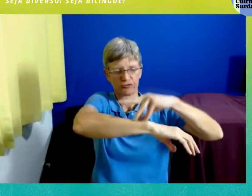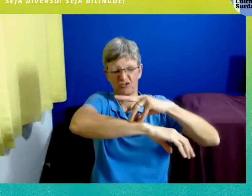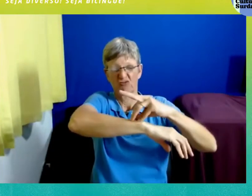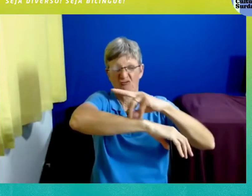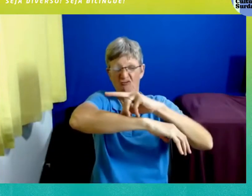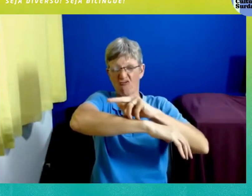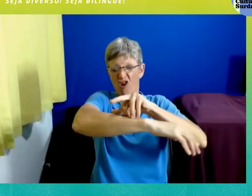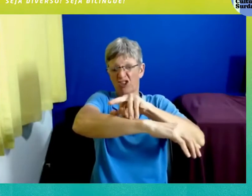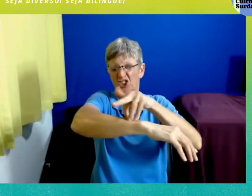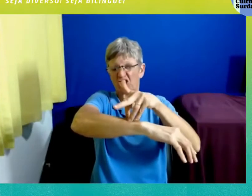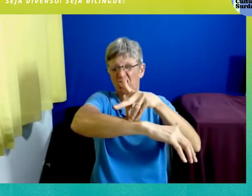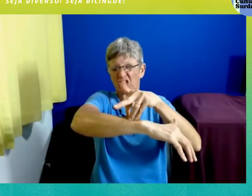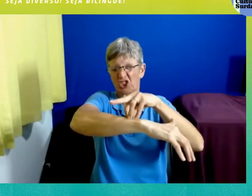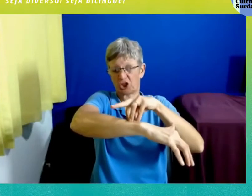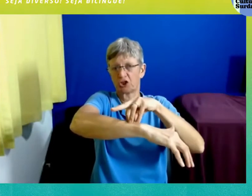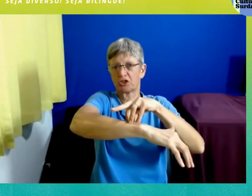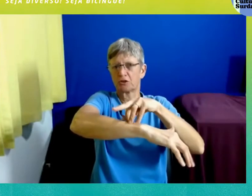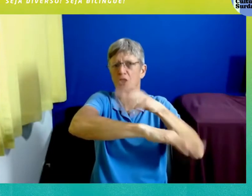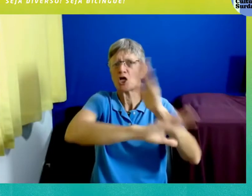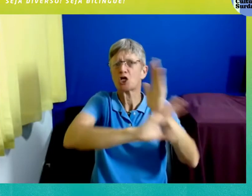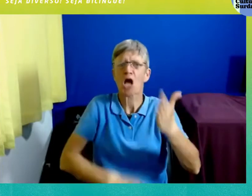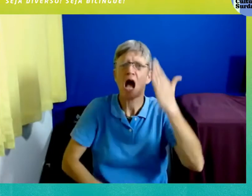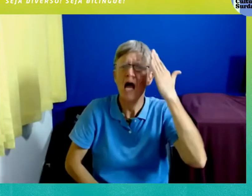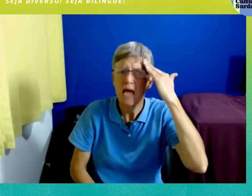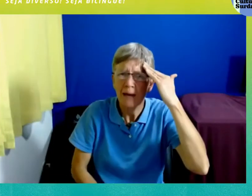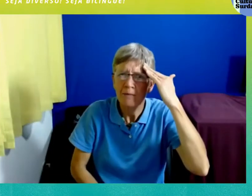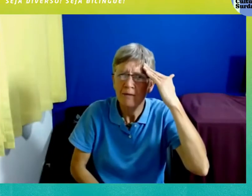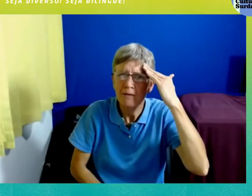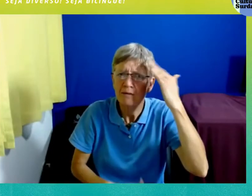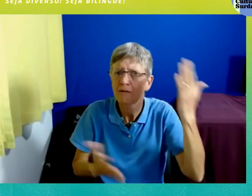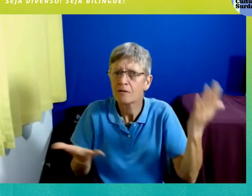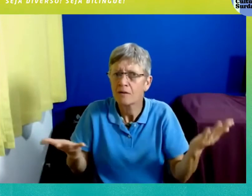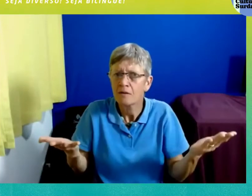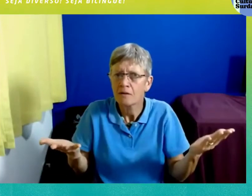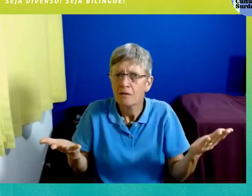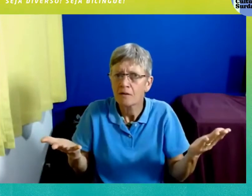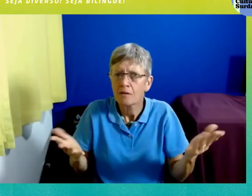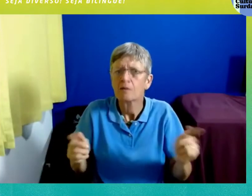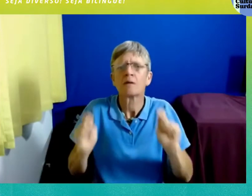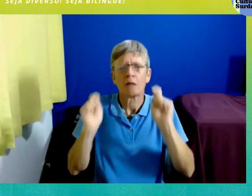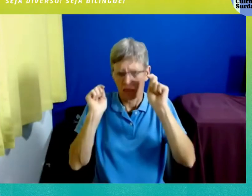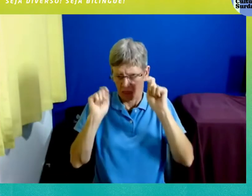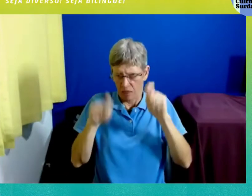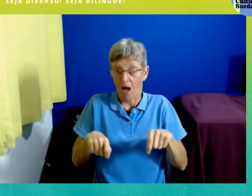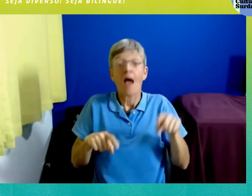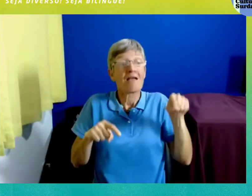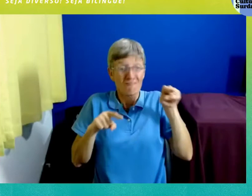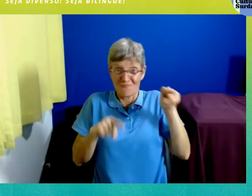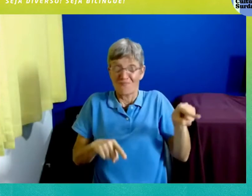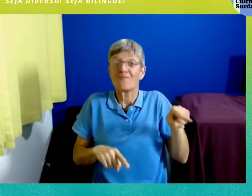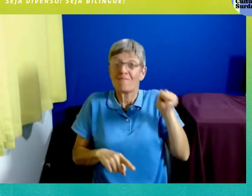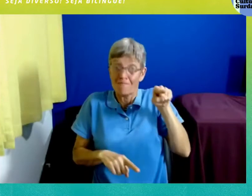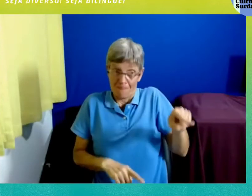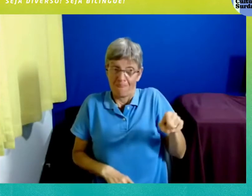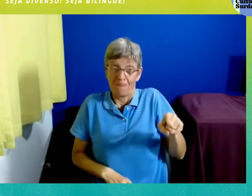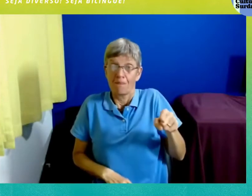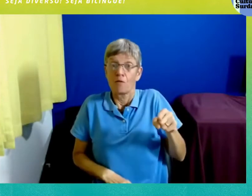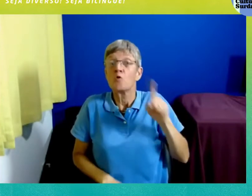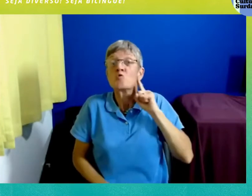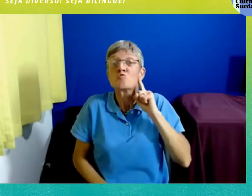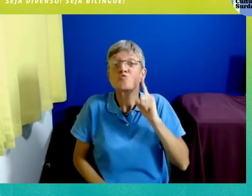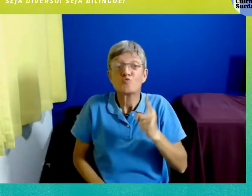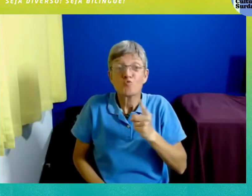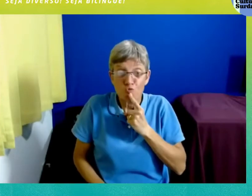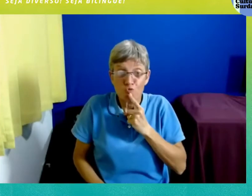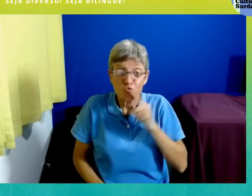mas não usa sinal, olha como que mostra. Então já dá para saber o que é. Então pode